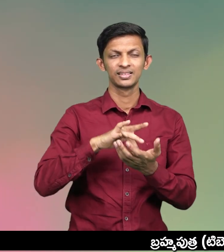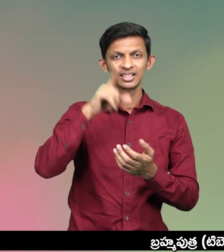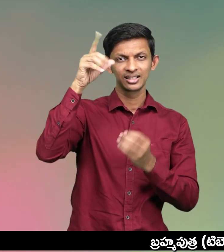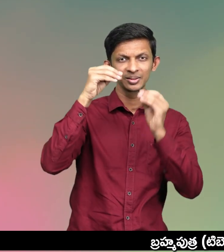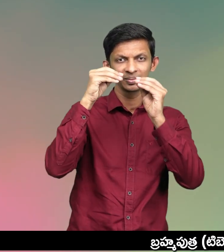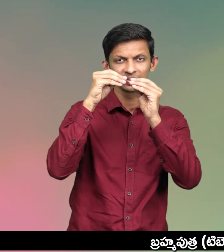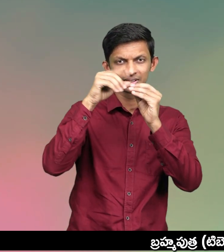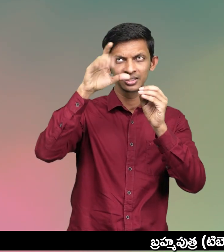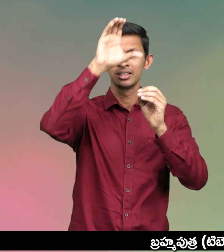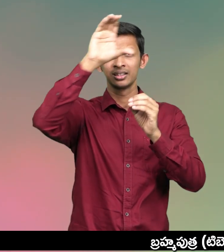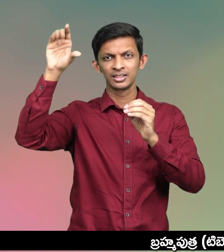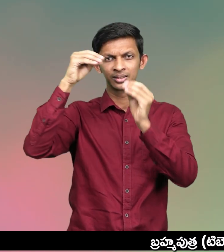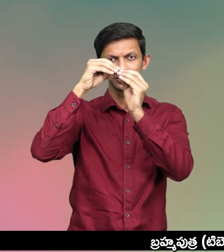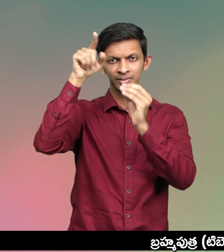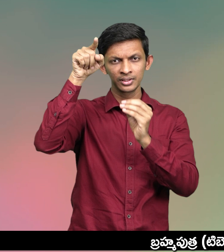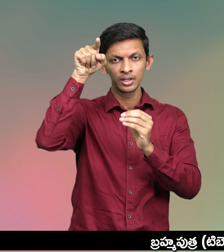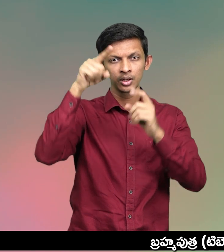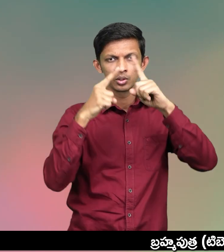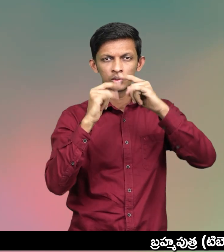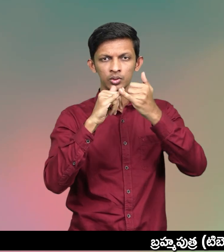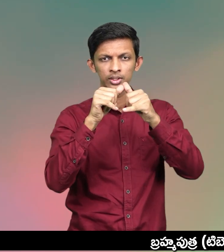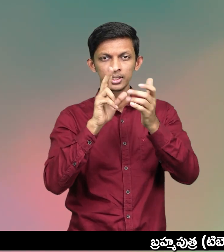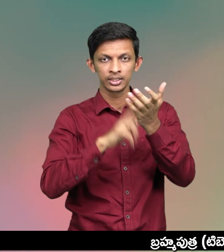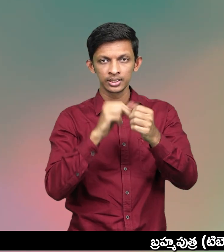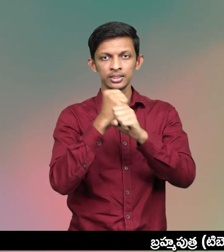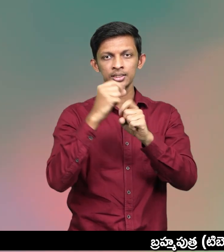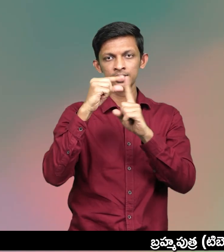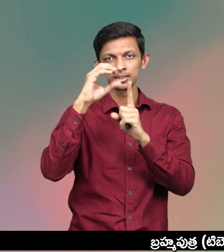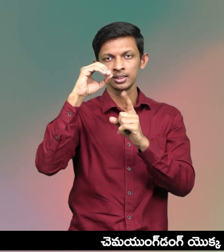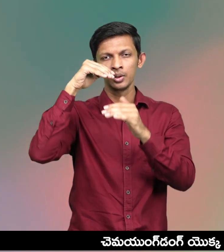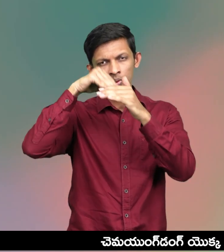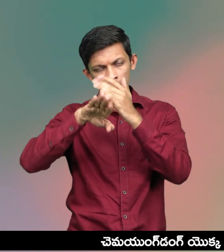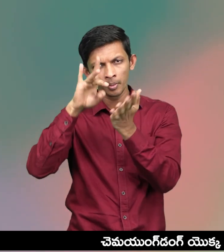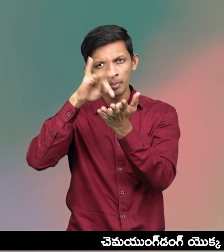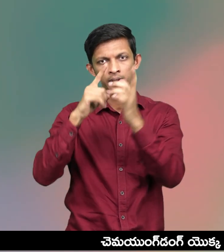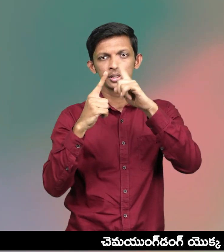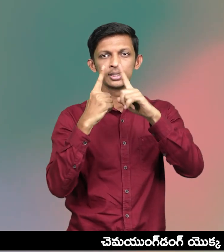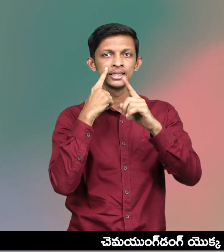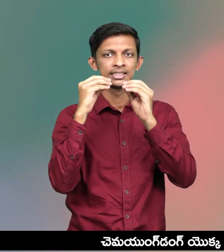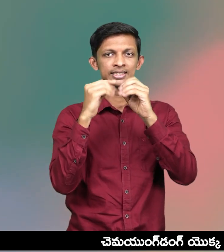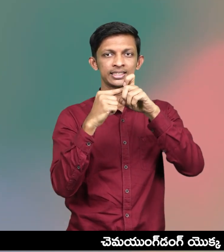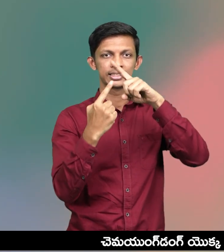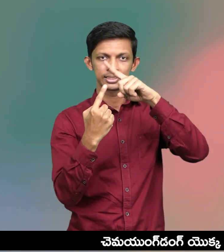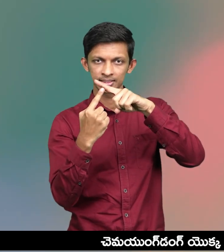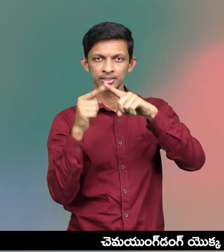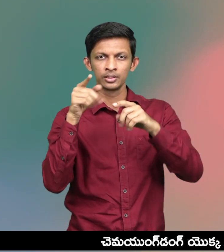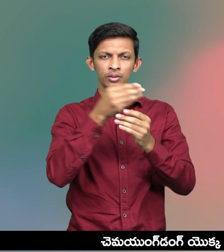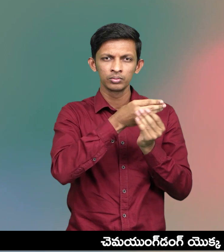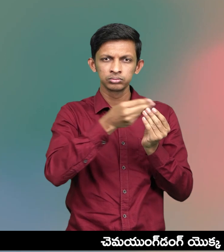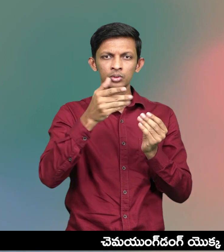బ్రహ్మపుత్ర టిబెట్లో సాంగ్పో అని పిలుస్తారు. చెమయుంగ్డంగ్ యొక్క ముక్కు నుండి పైకి లేస్తుంది.